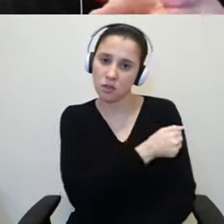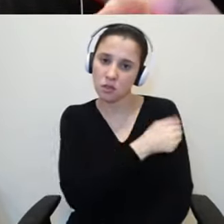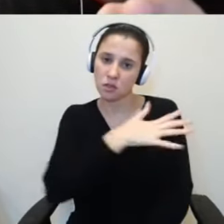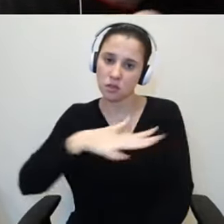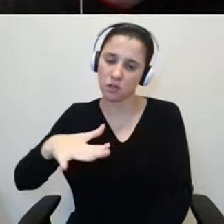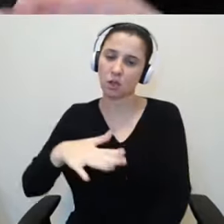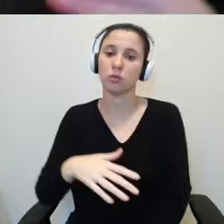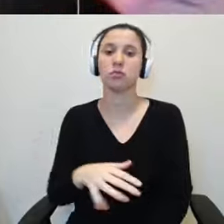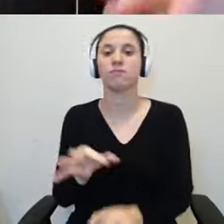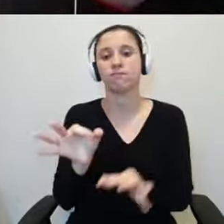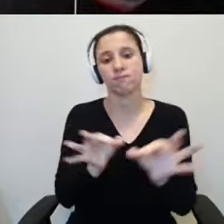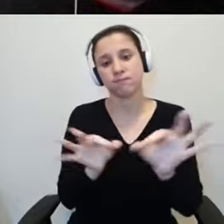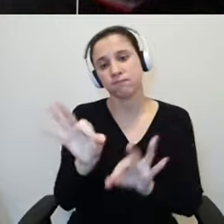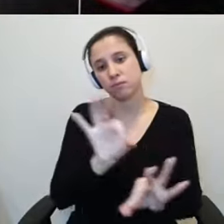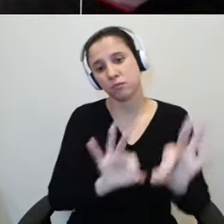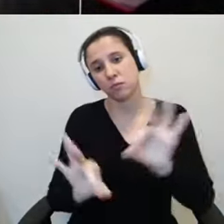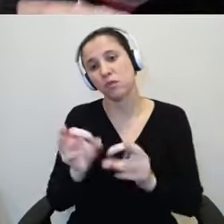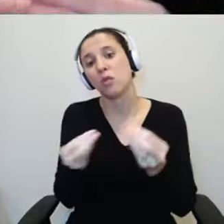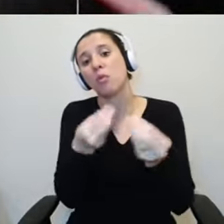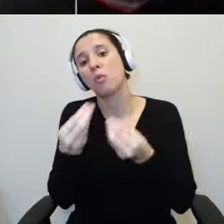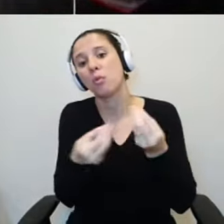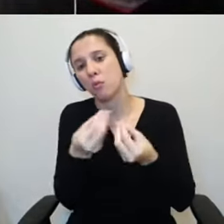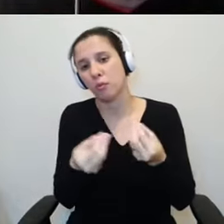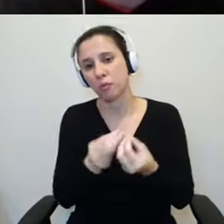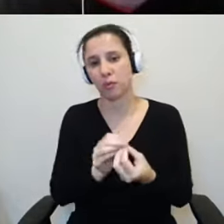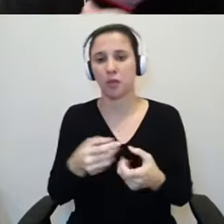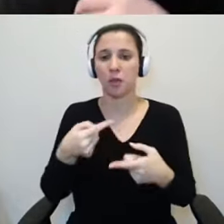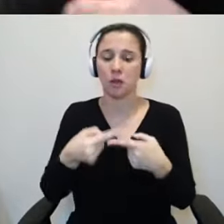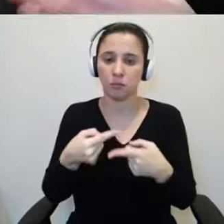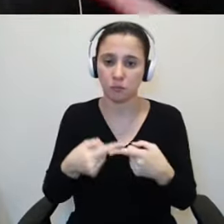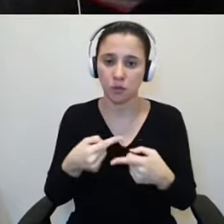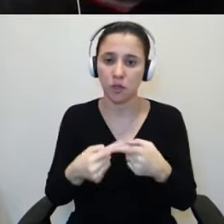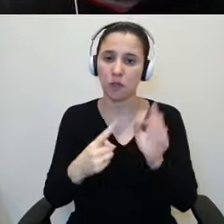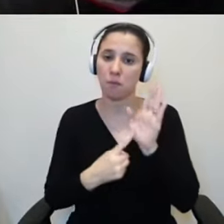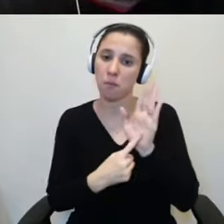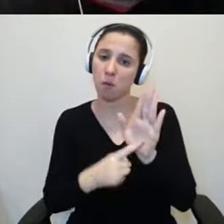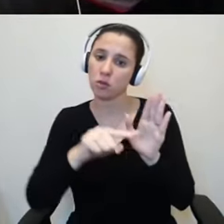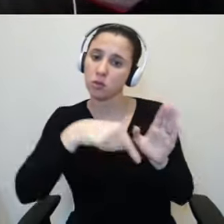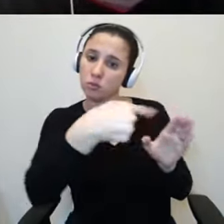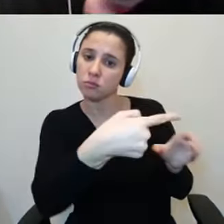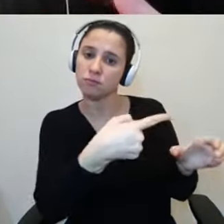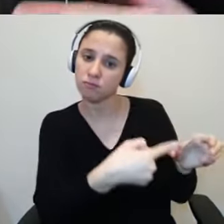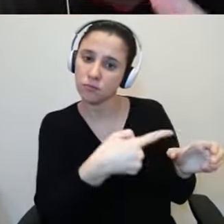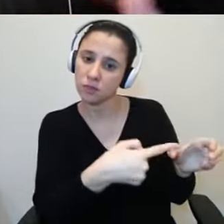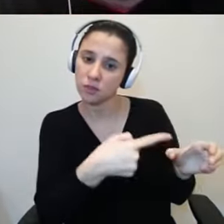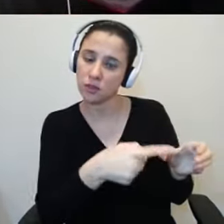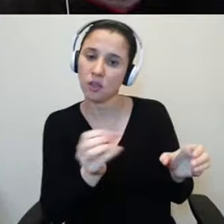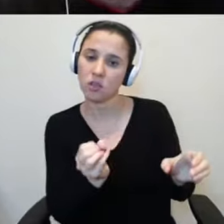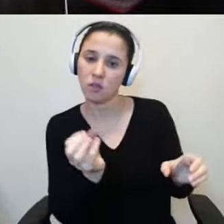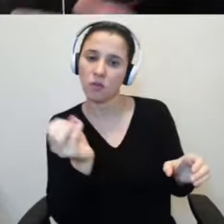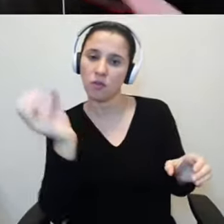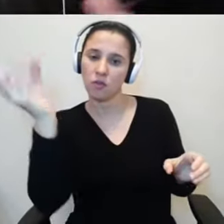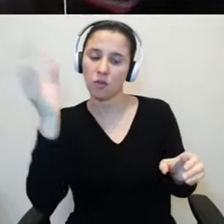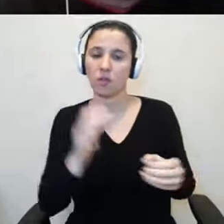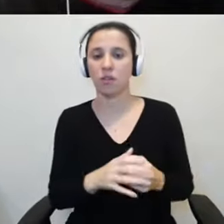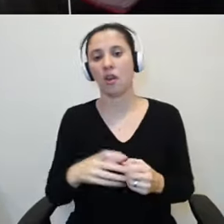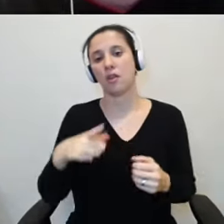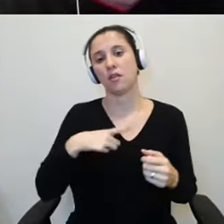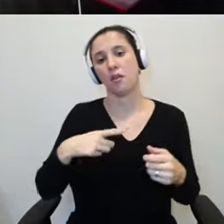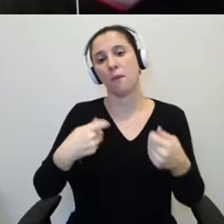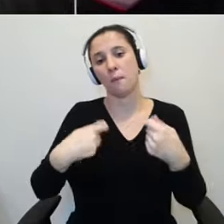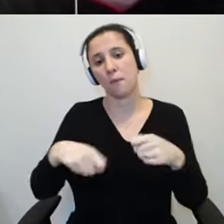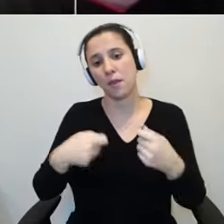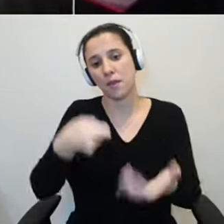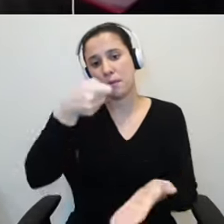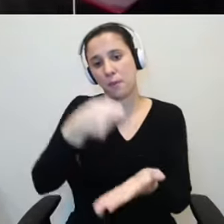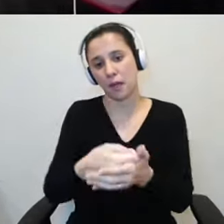pessoal mora. Vocês moram em outras cidades, tem a questão do aluguel, então isso é muito complicado, afeta muito a gente, afeta muito vocês.